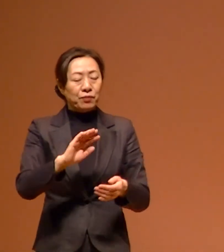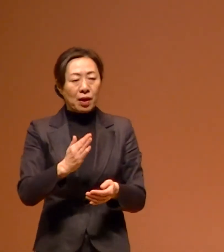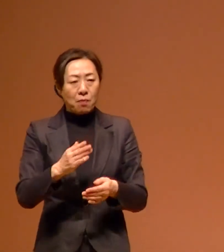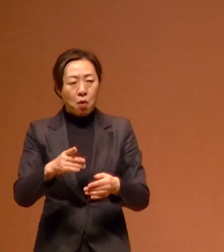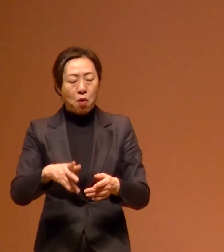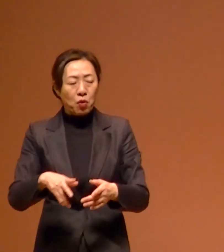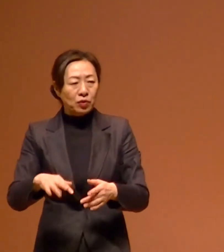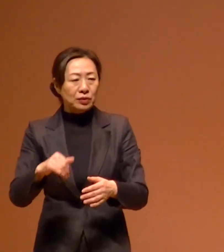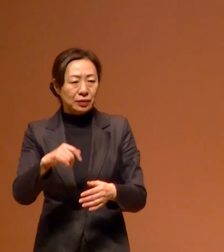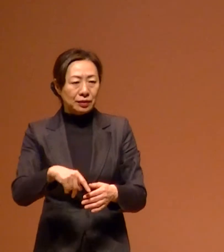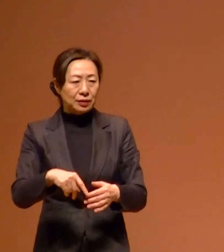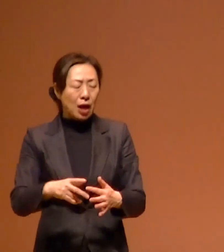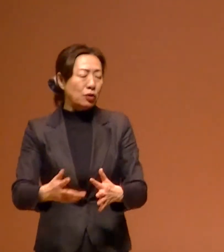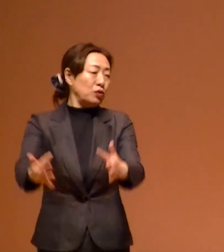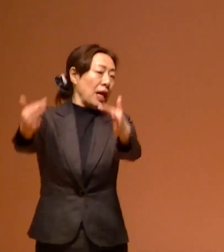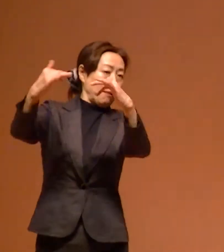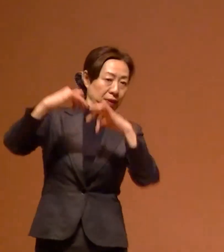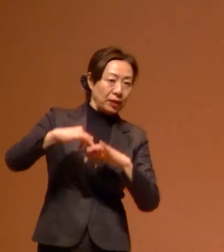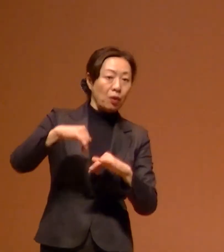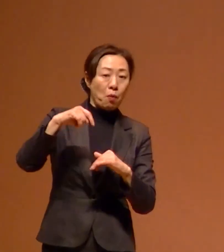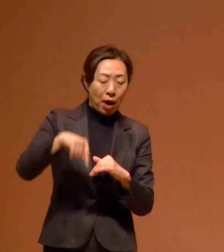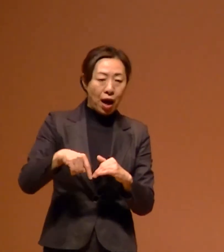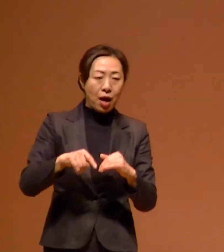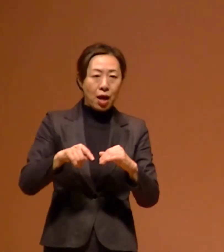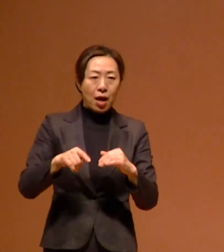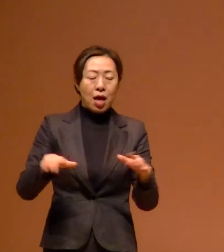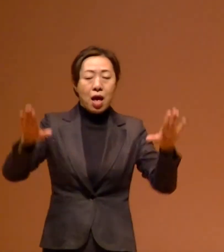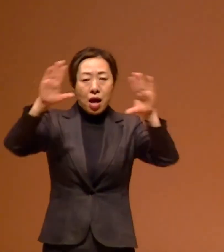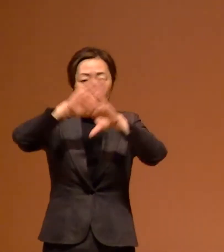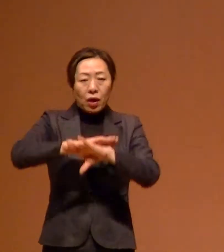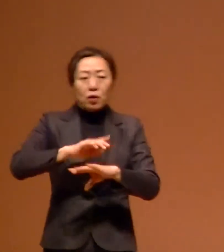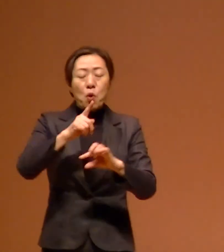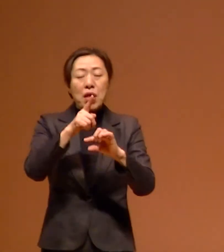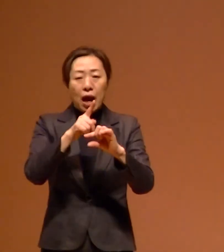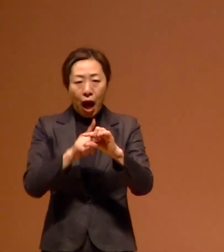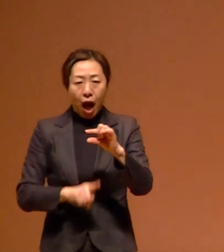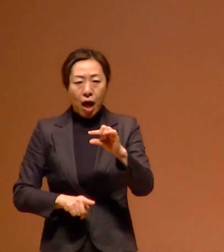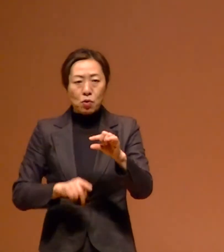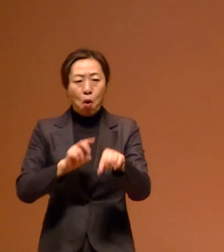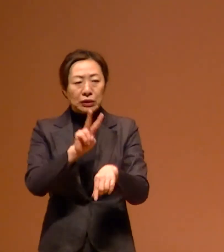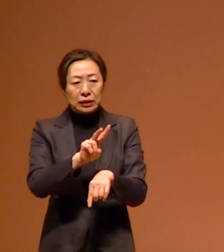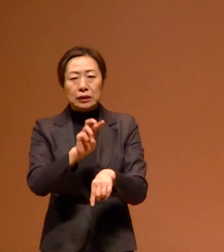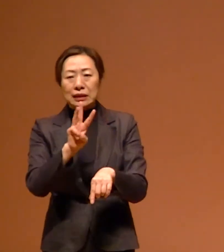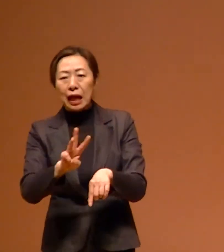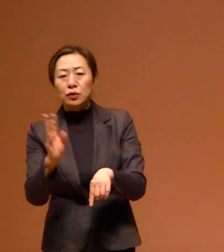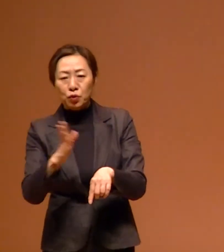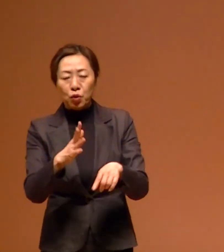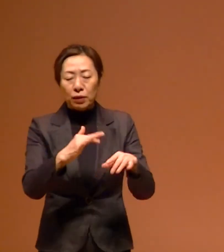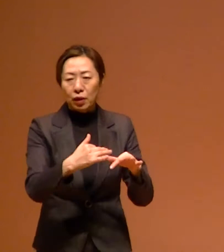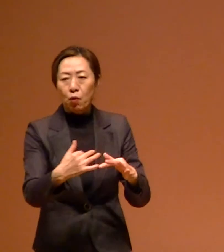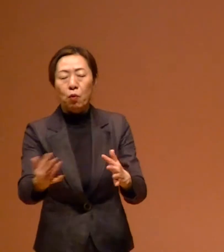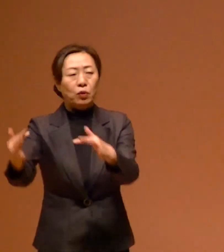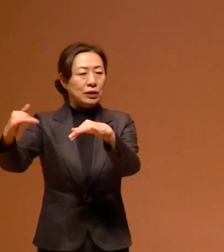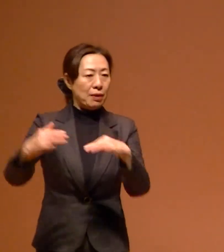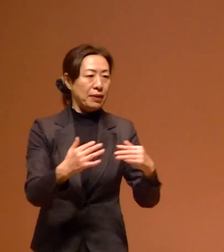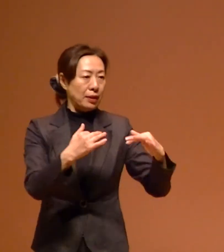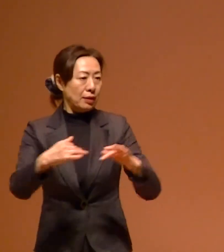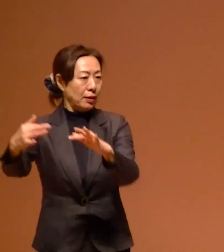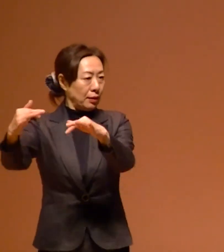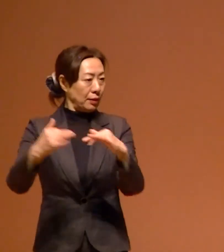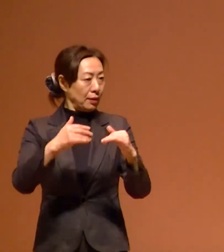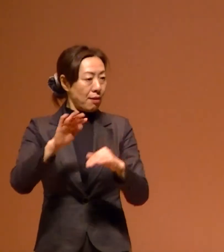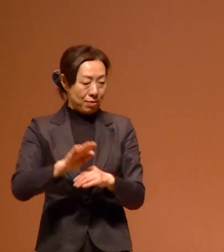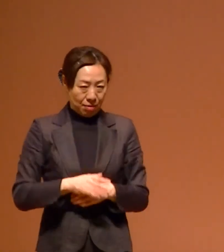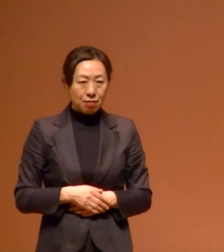津波は最終的には夜中の2時3時までしょっちゅう行ったり来たりしてたんで、その